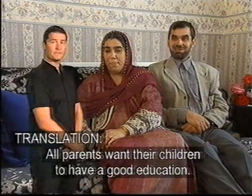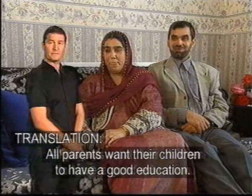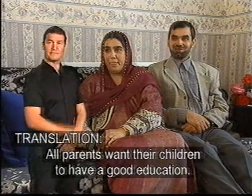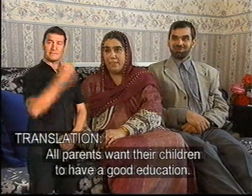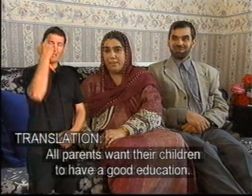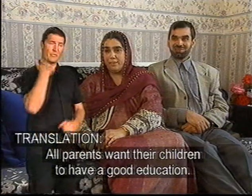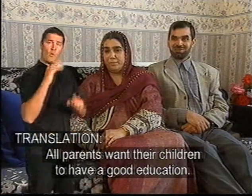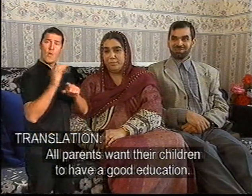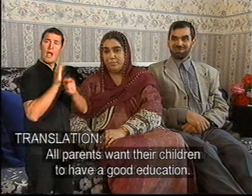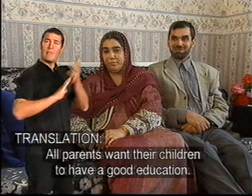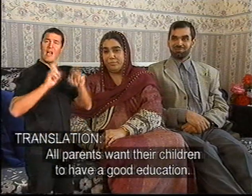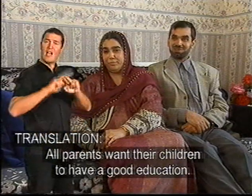ਖੁਆਇਸ਼ ਹੁੰਦੀ ਹੈ ਕਿ ਬੱਚੇ ਸਾਡੇ ਪੜ੍ਹ ਜਾਣ